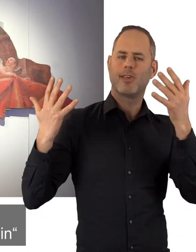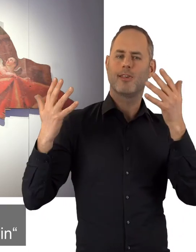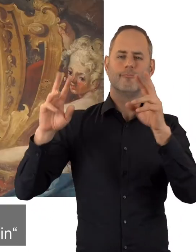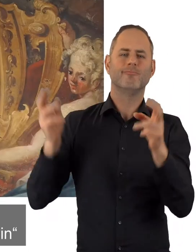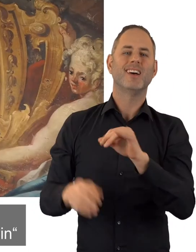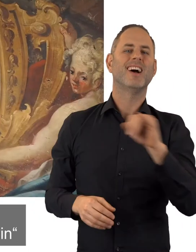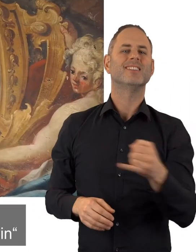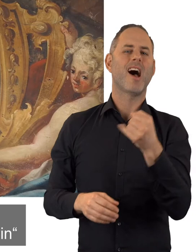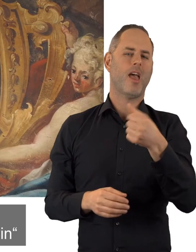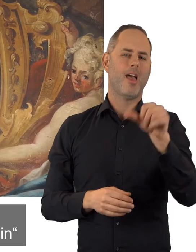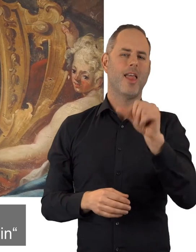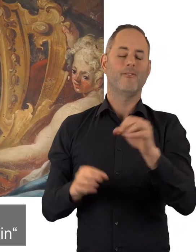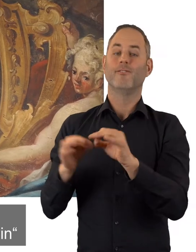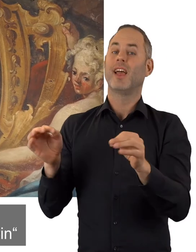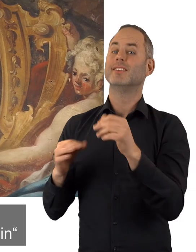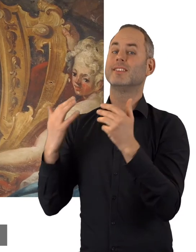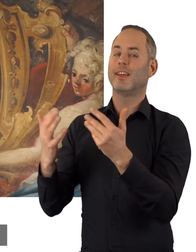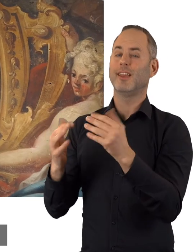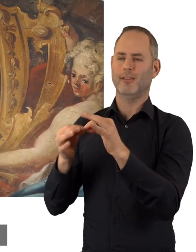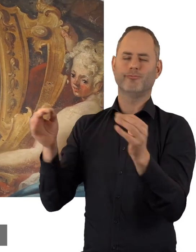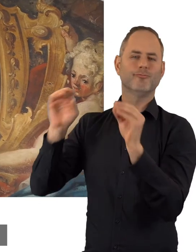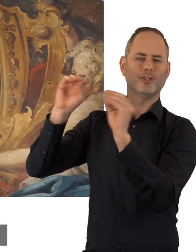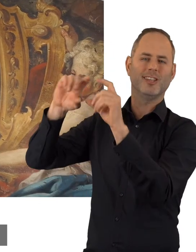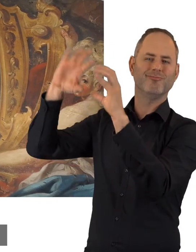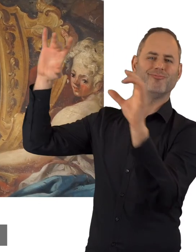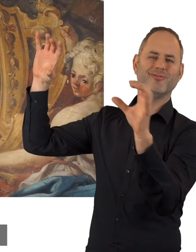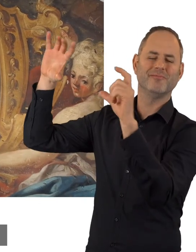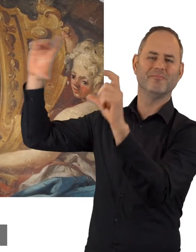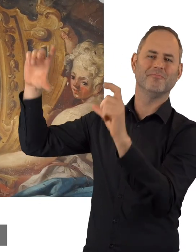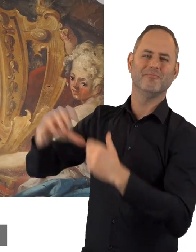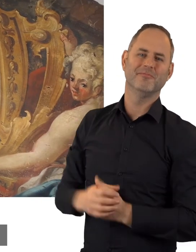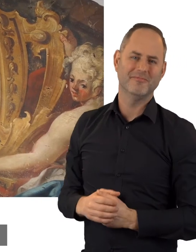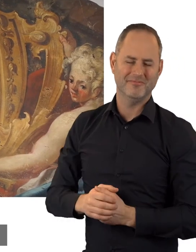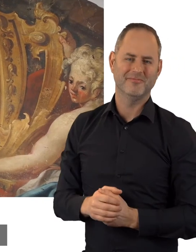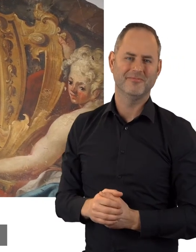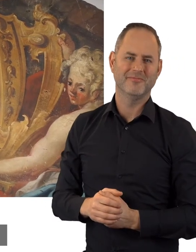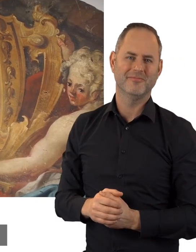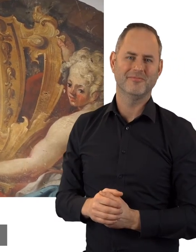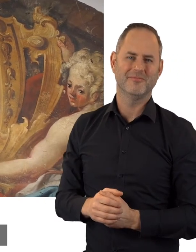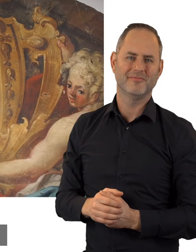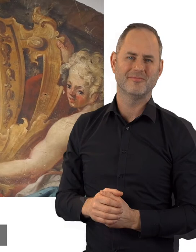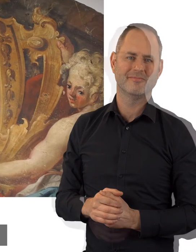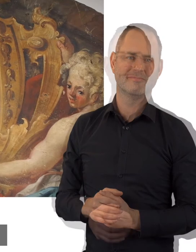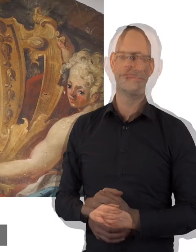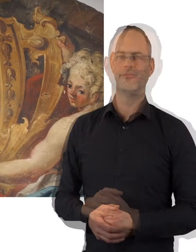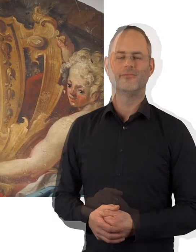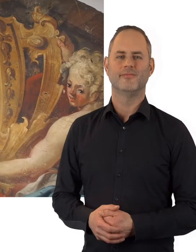Grab wird herrlich sein, nach Jesaja 11, Vers 10.